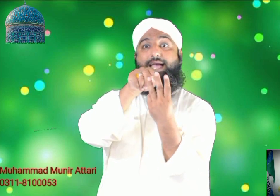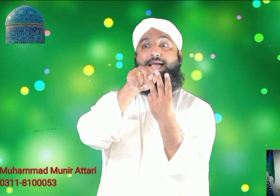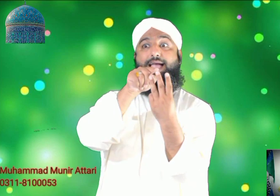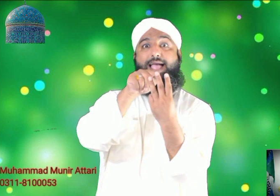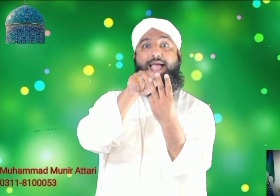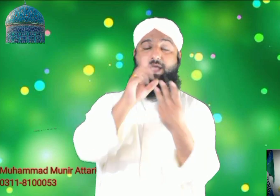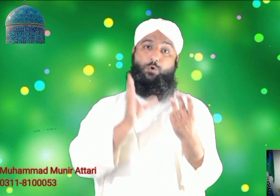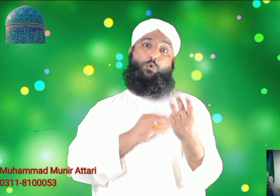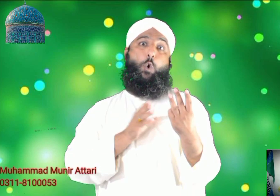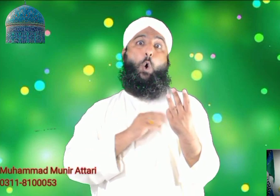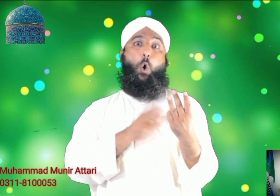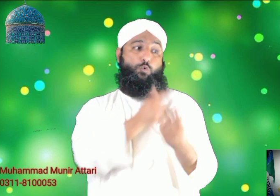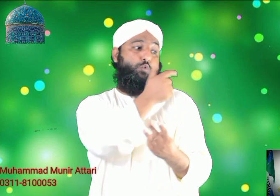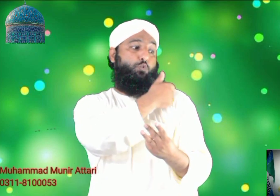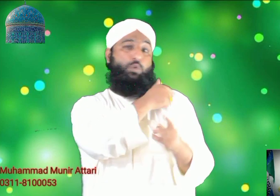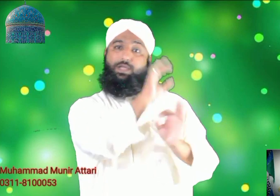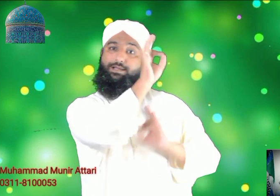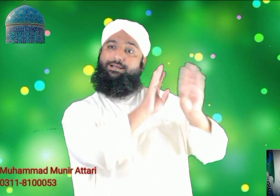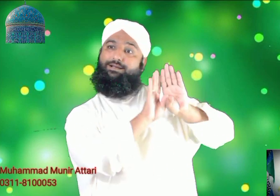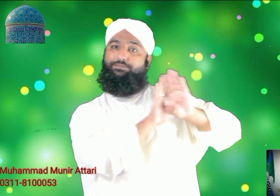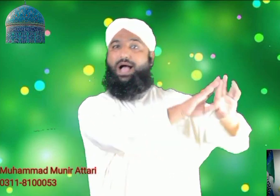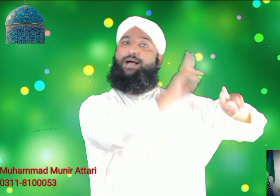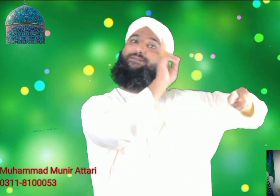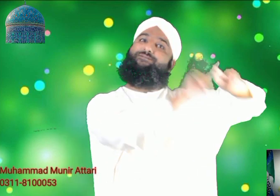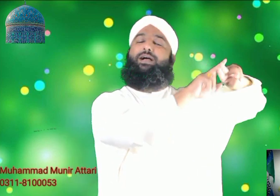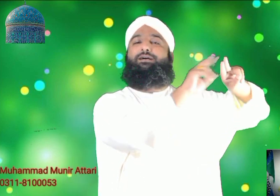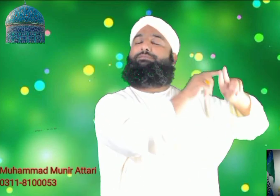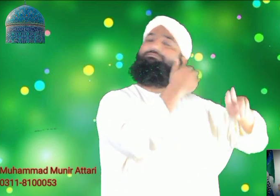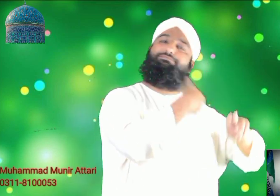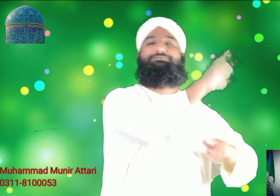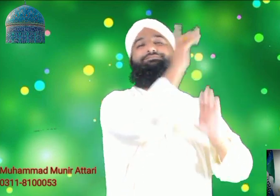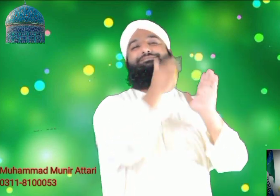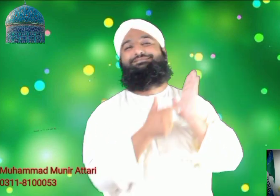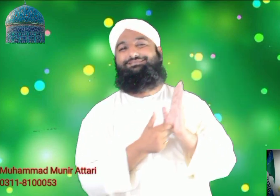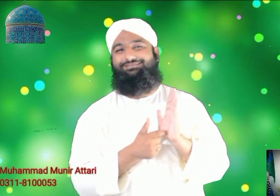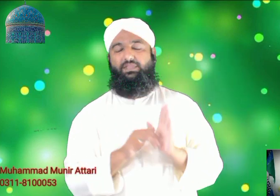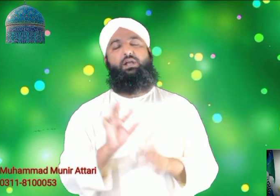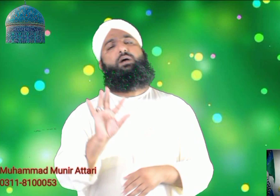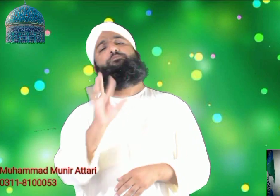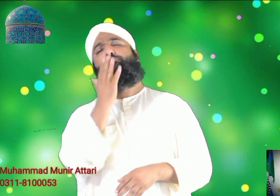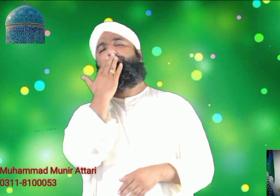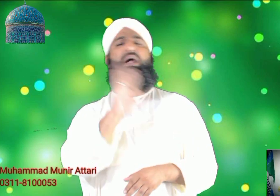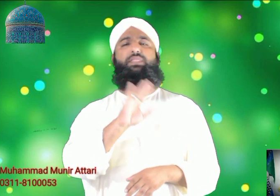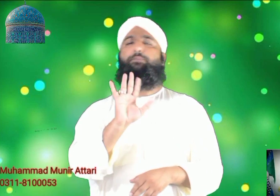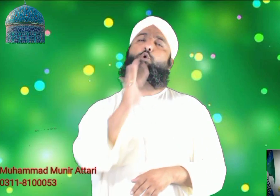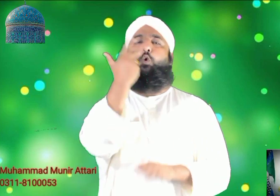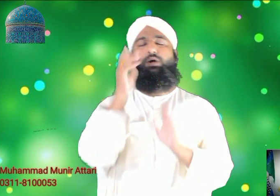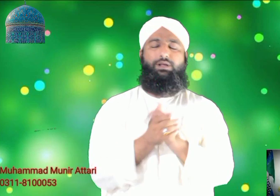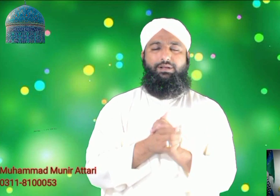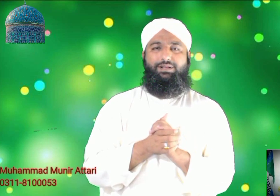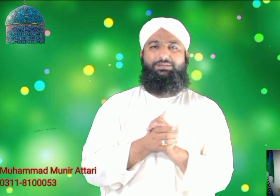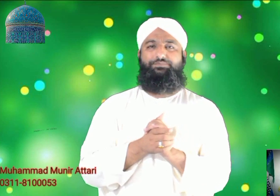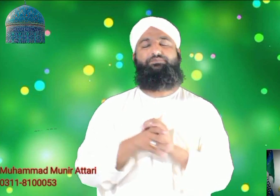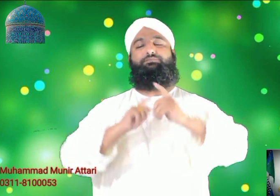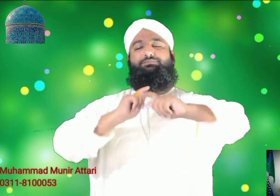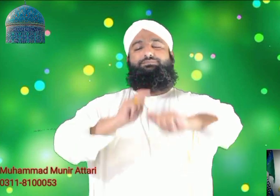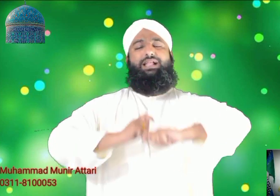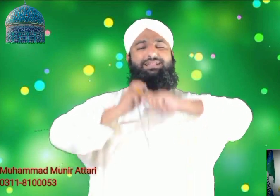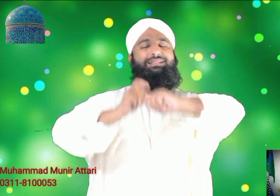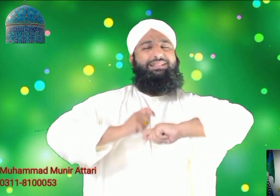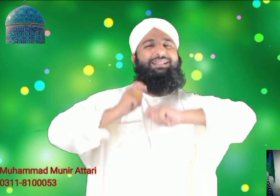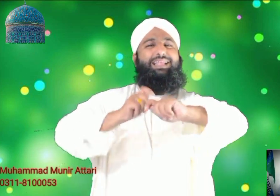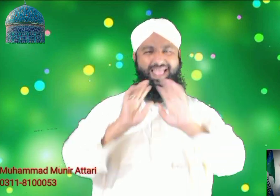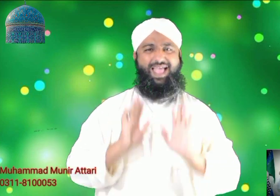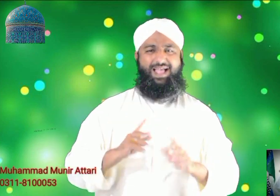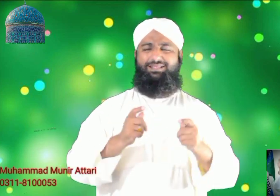اس خوف کی وجہ سے گناہ سے رک جائے. اس کو ایگزامپل کے ذریعے سمجھایا کہ اگر کوئی مثال کے طور پر گھوڑا چلا رہا ہے یا گدا گاڑی وغیرہ آپ نے دیکھی